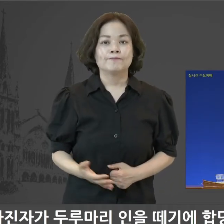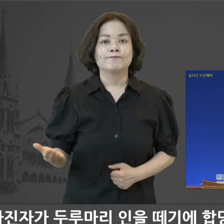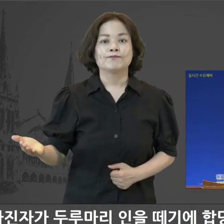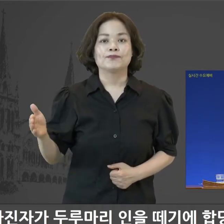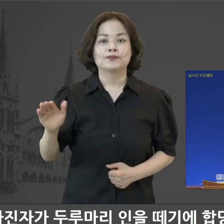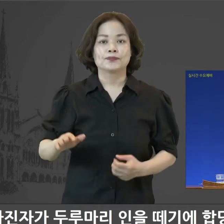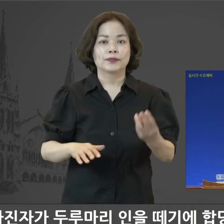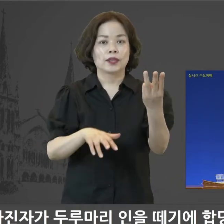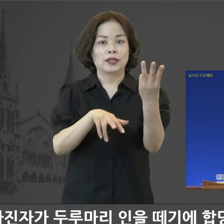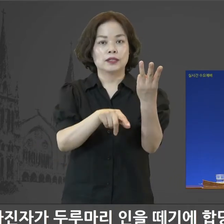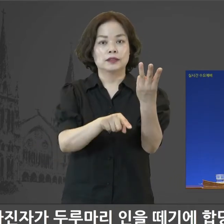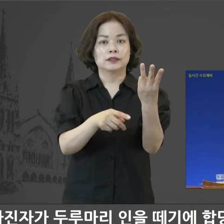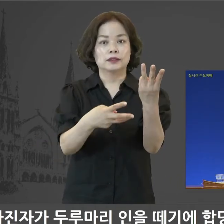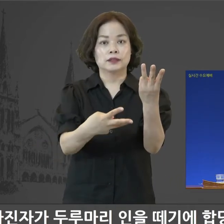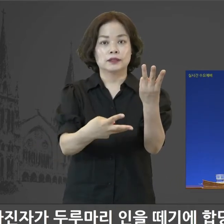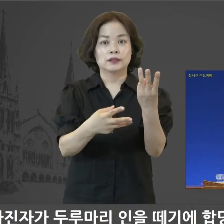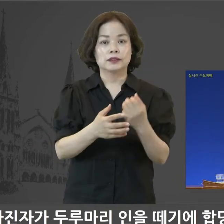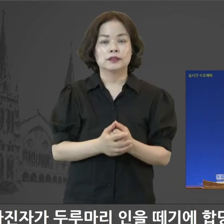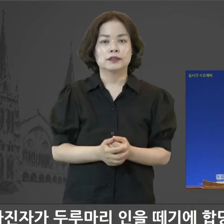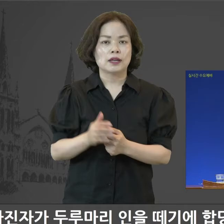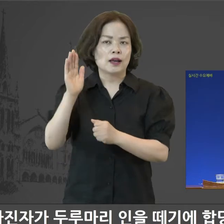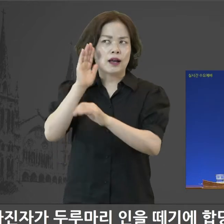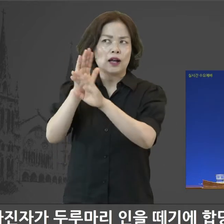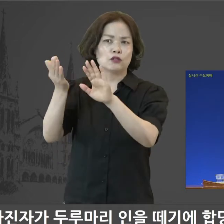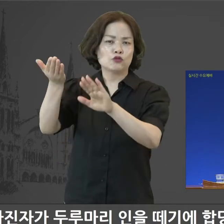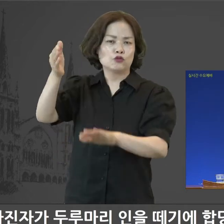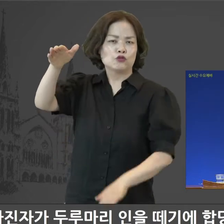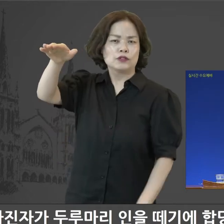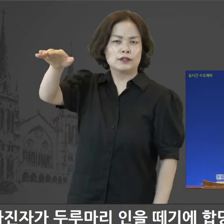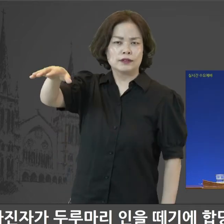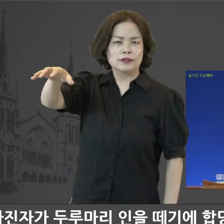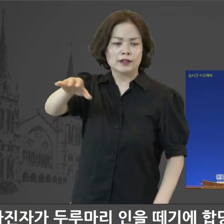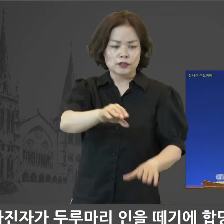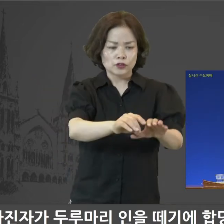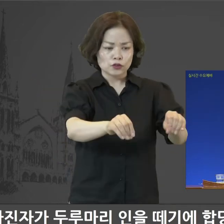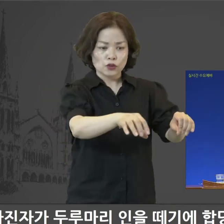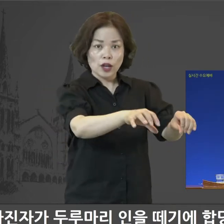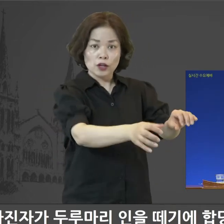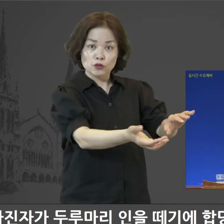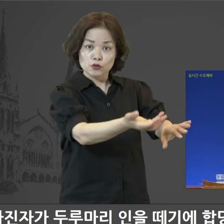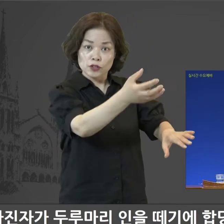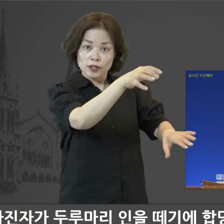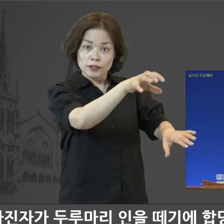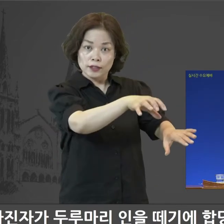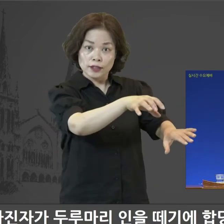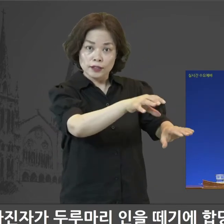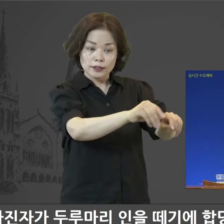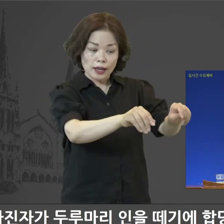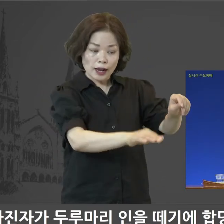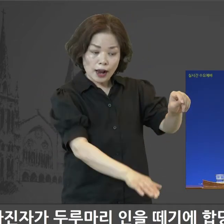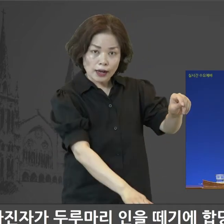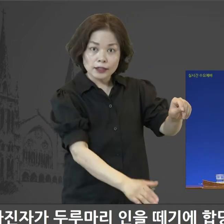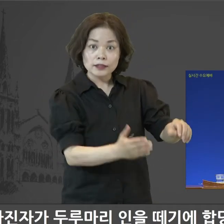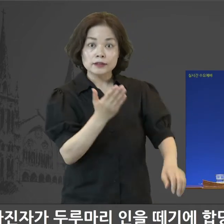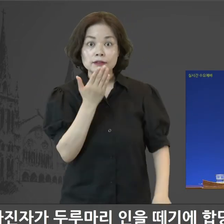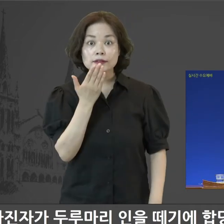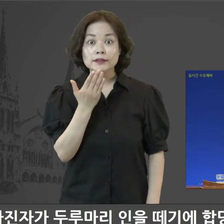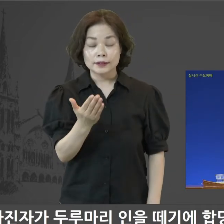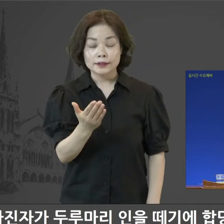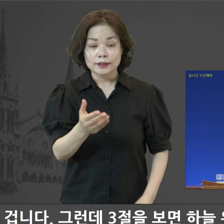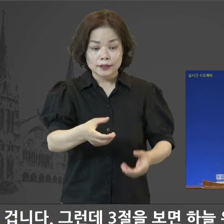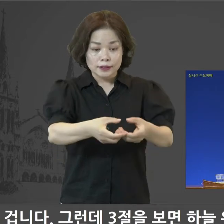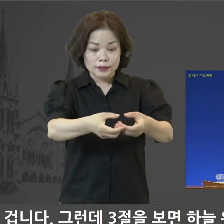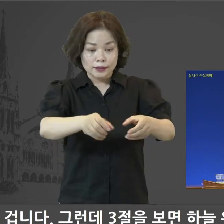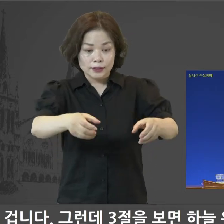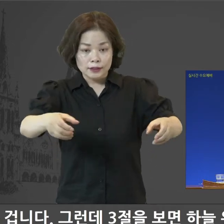그런데 3절 말씀을 보시면 하늘 위에나 땅 위에나 땅 아래에 능히 그